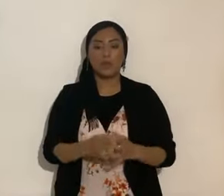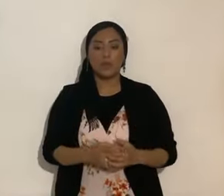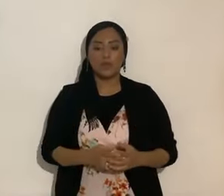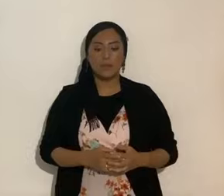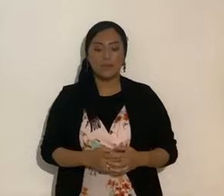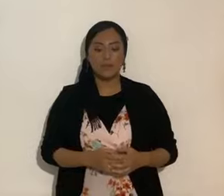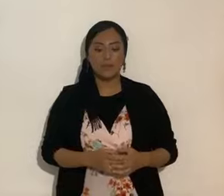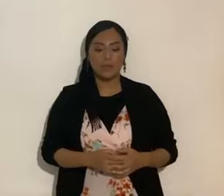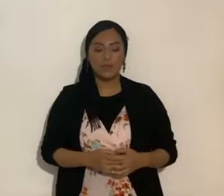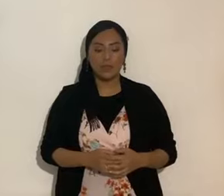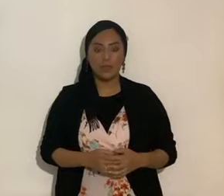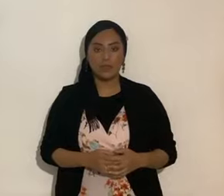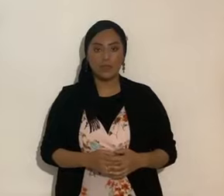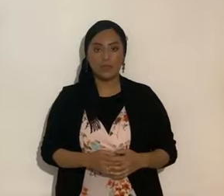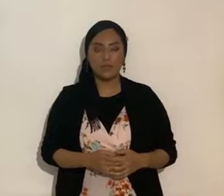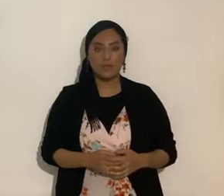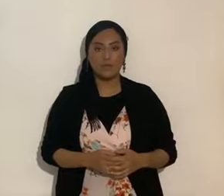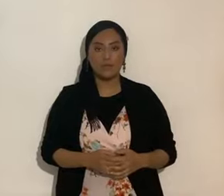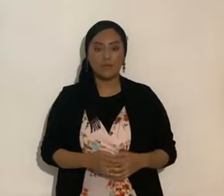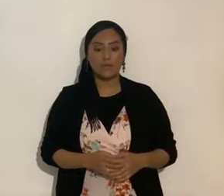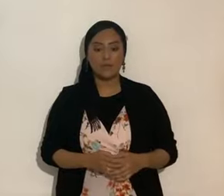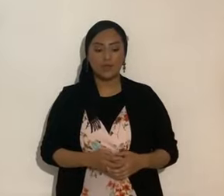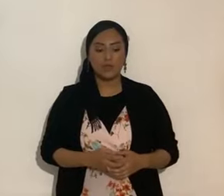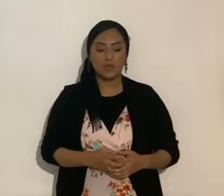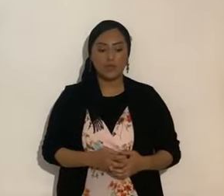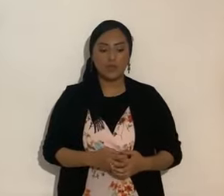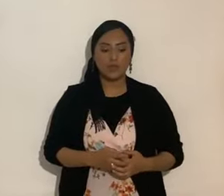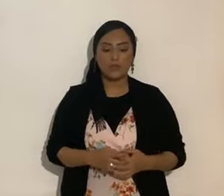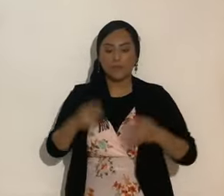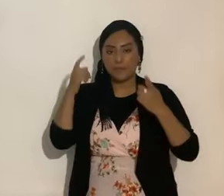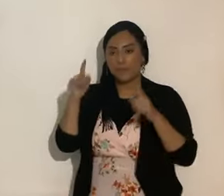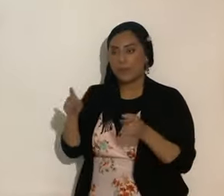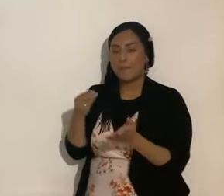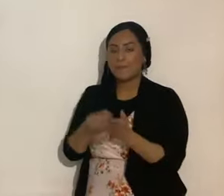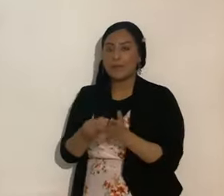una cantidad estipulada, una cantidad definida,